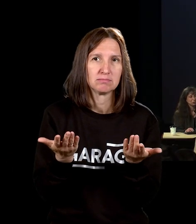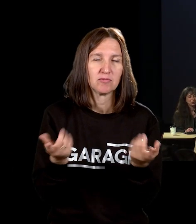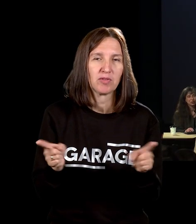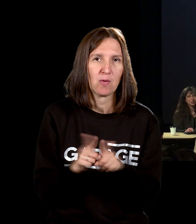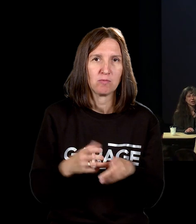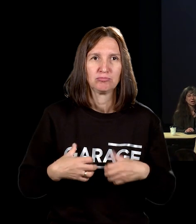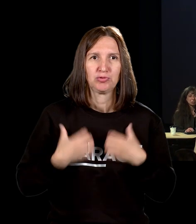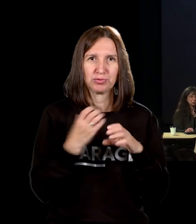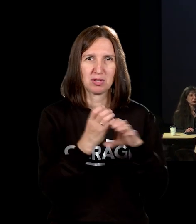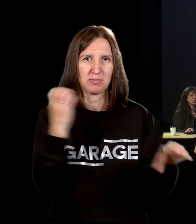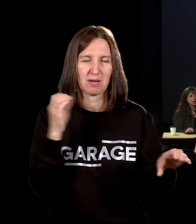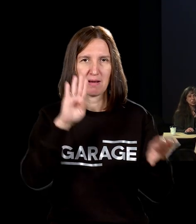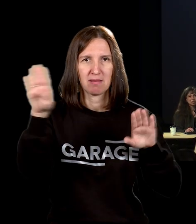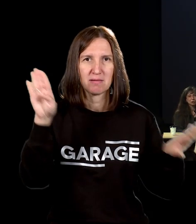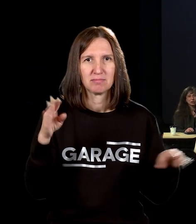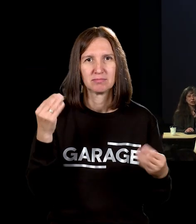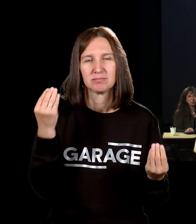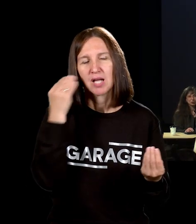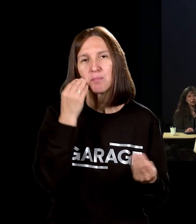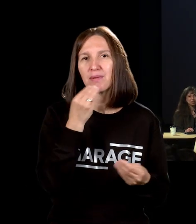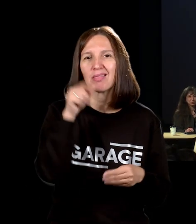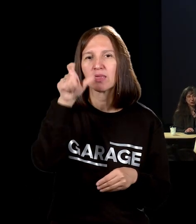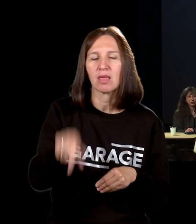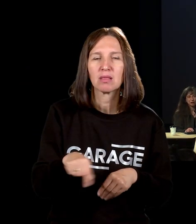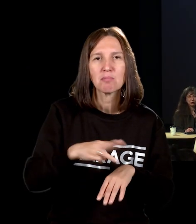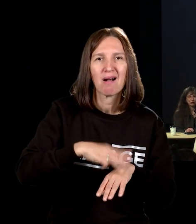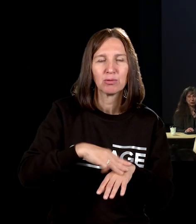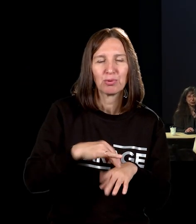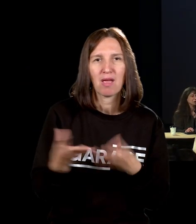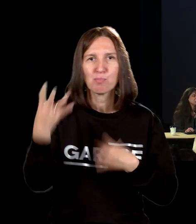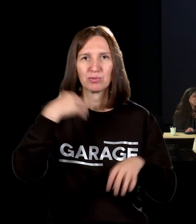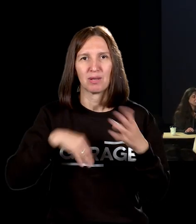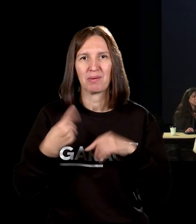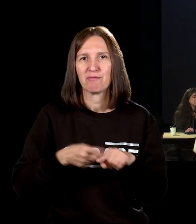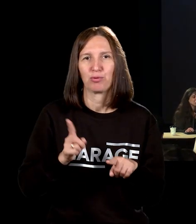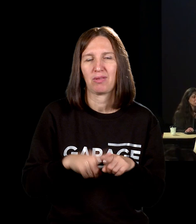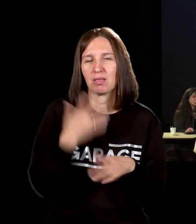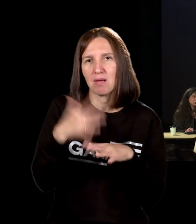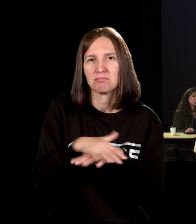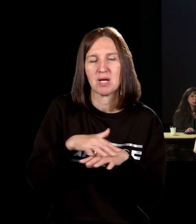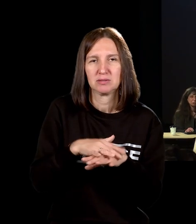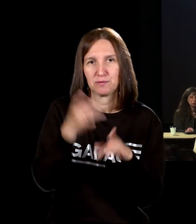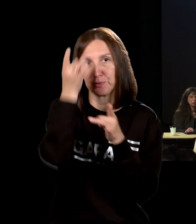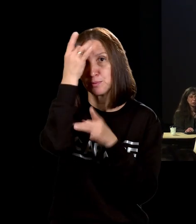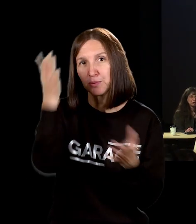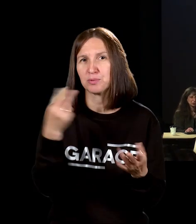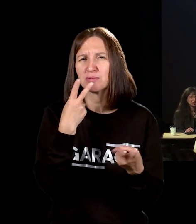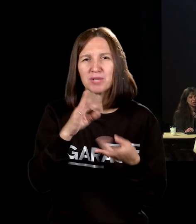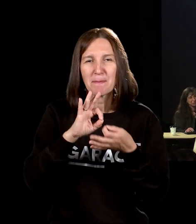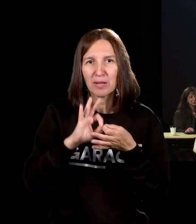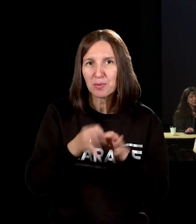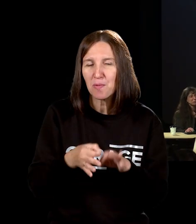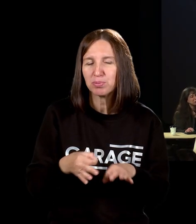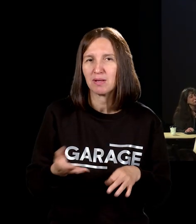вот жутком трейлере. Едока Макдональдса и потребители вот этой самой абсолютно трэшевой массовой культуры. Почему-то очень подробно, тоже